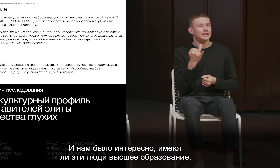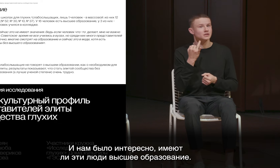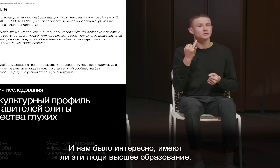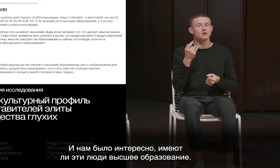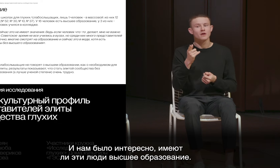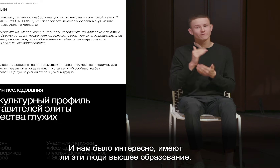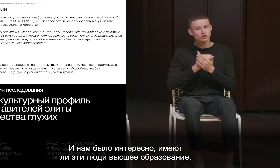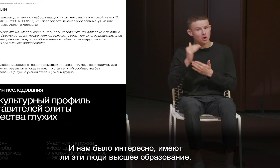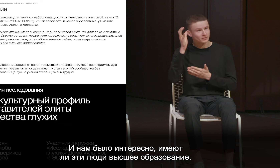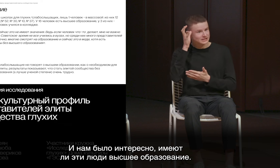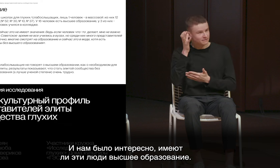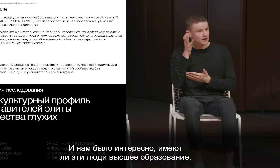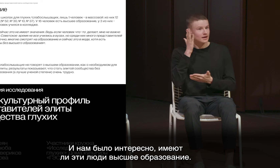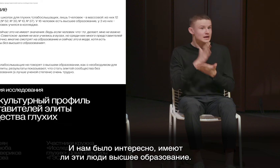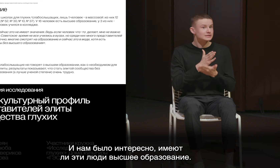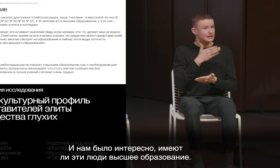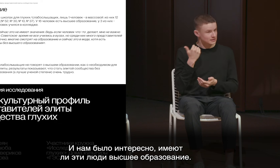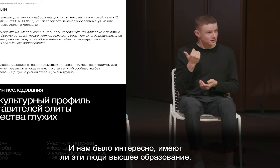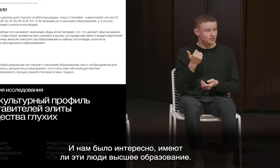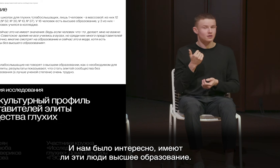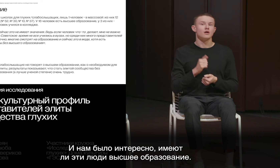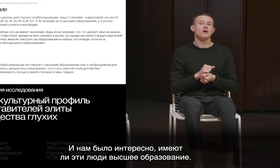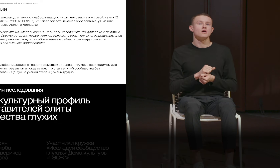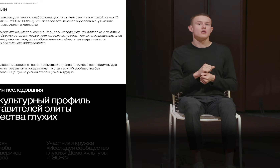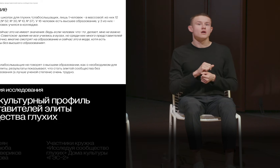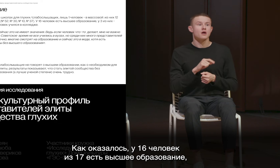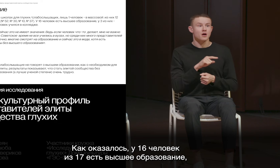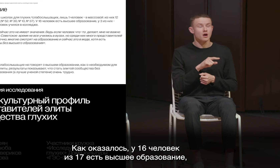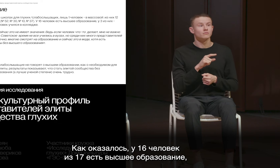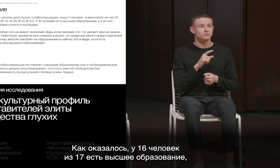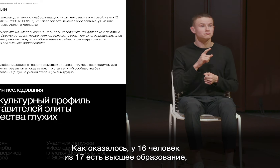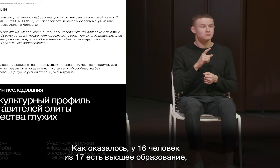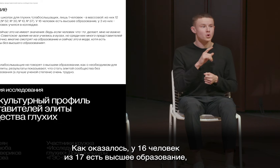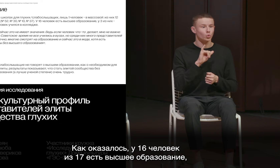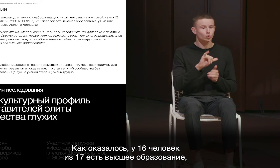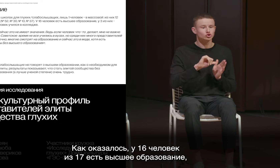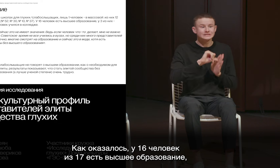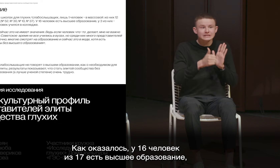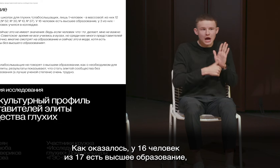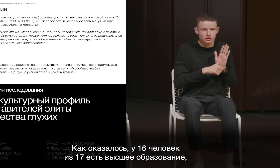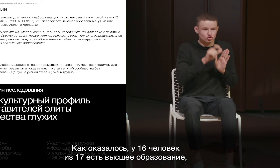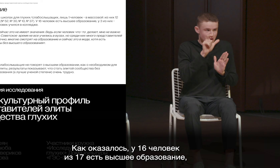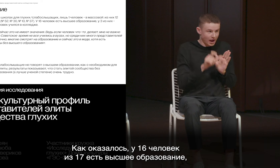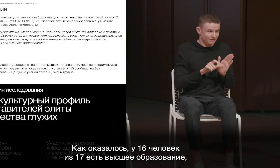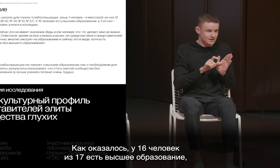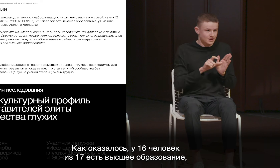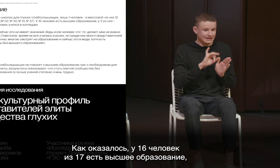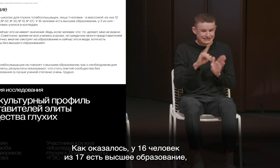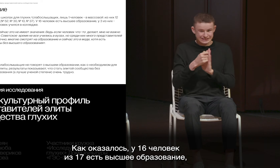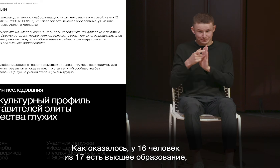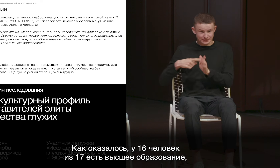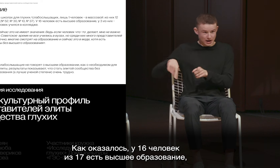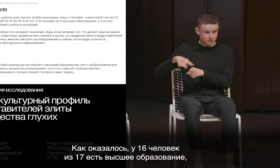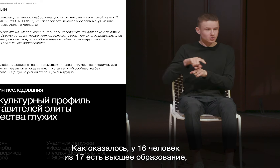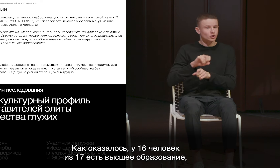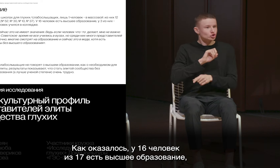И нам было интересно, имеют ли эти люди высшее образование. И как оказалось, у 16 из них, из